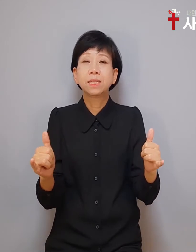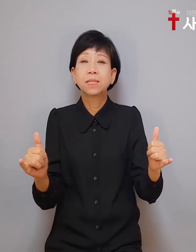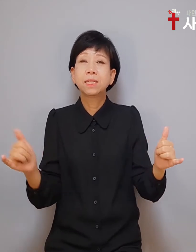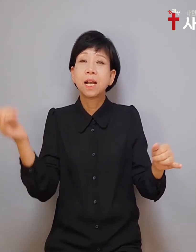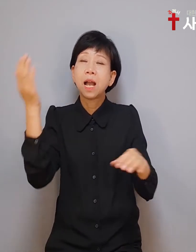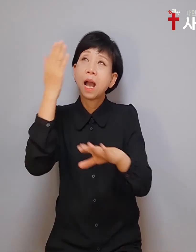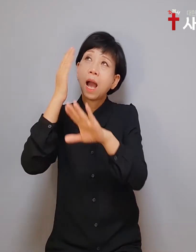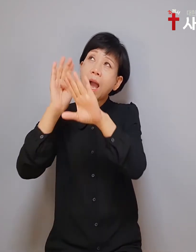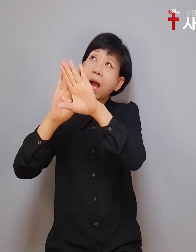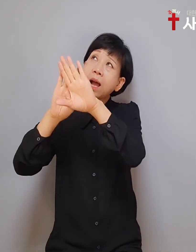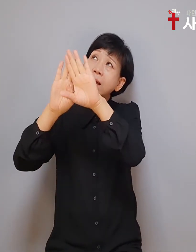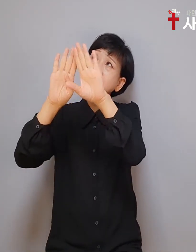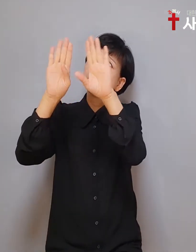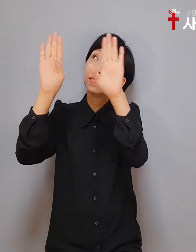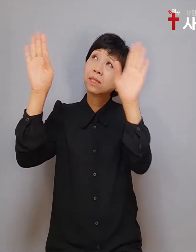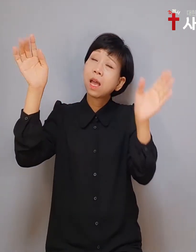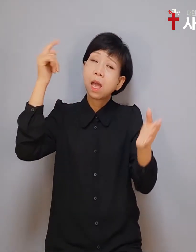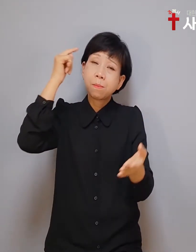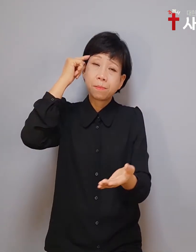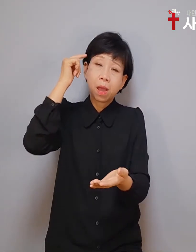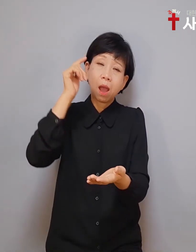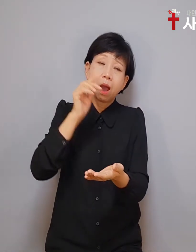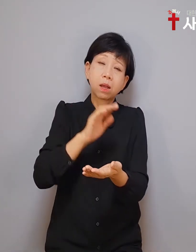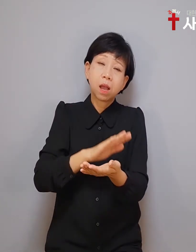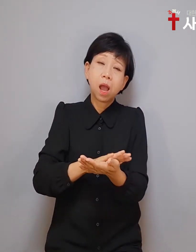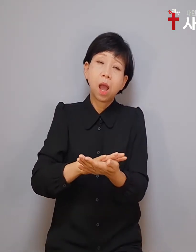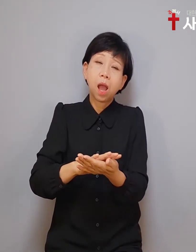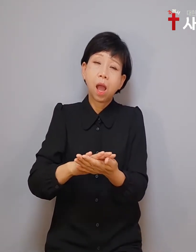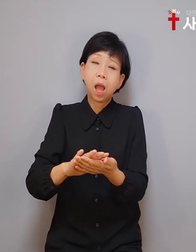사람들 하늘의